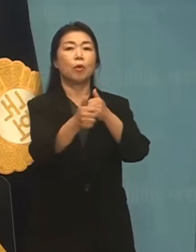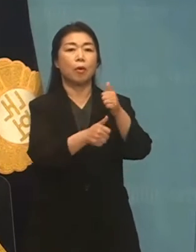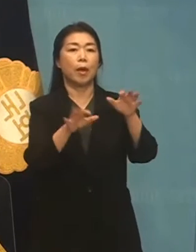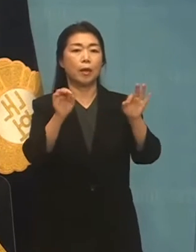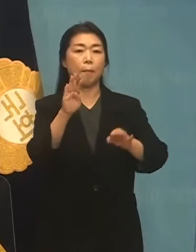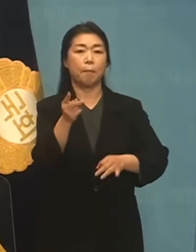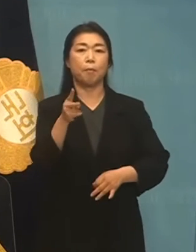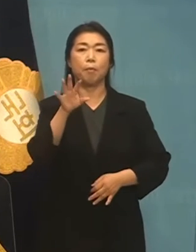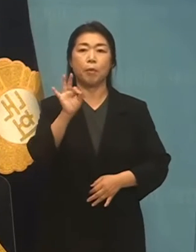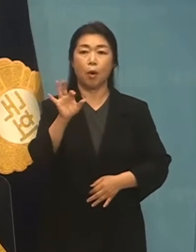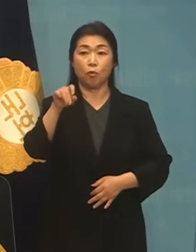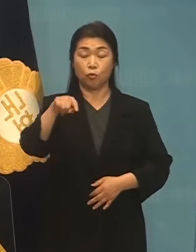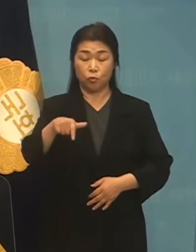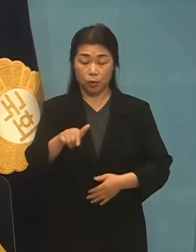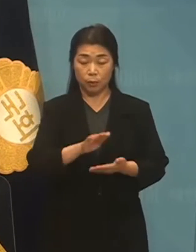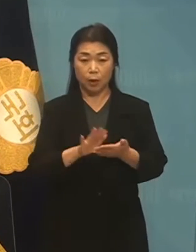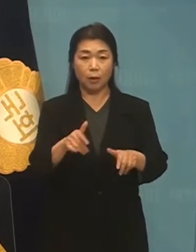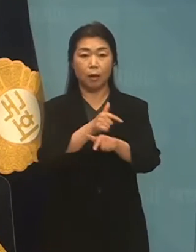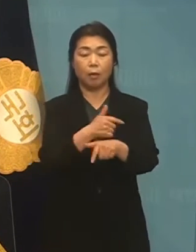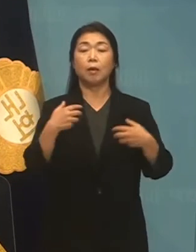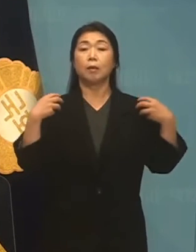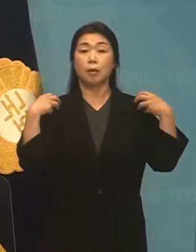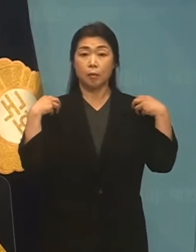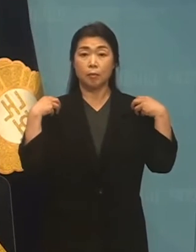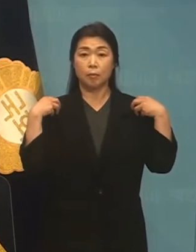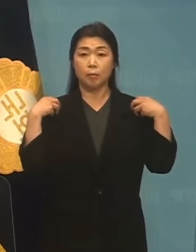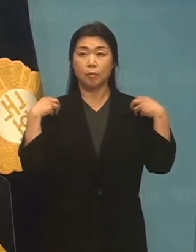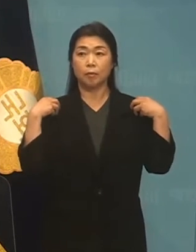김병욱입니다. 저는 감사를 받고 있는